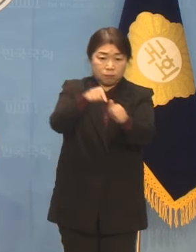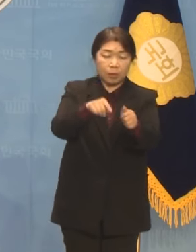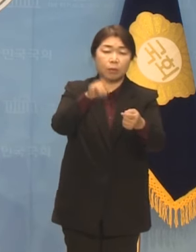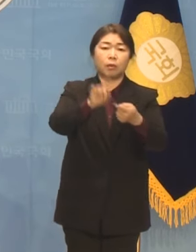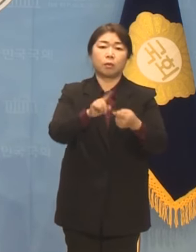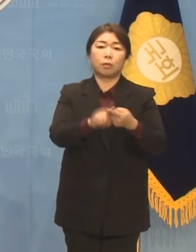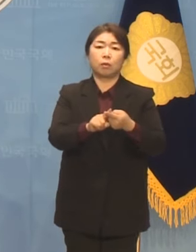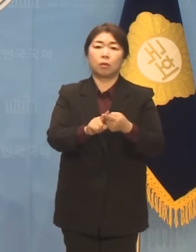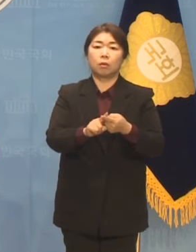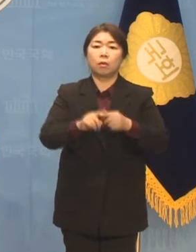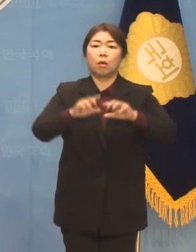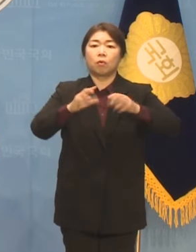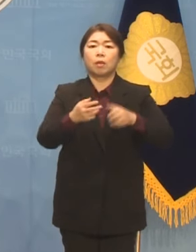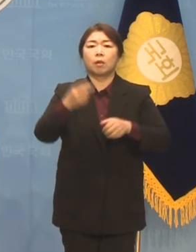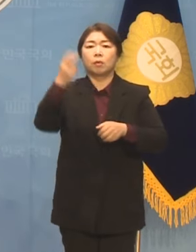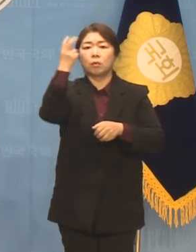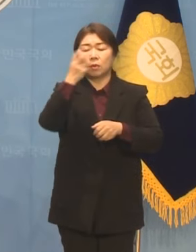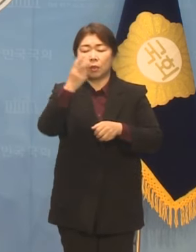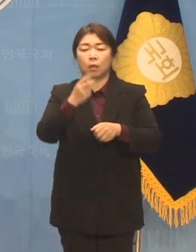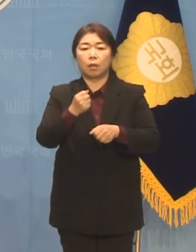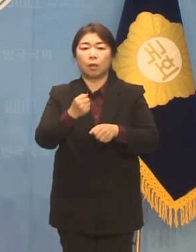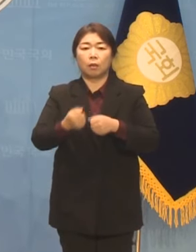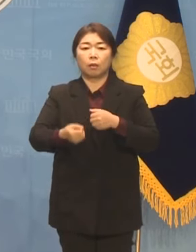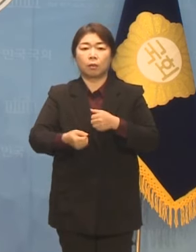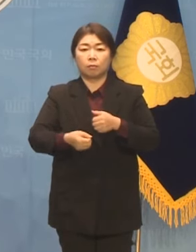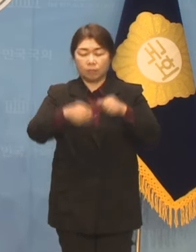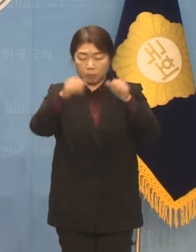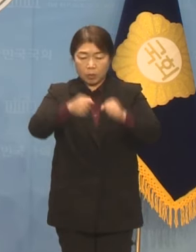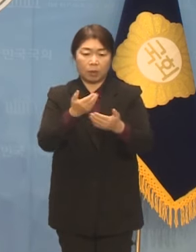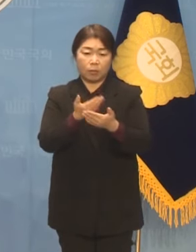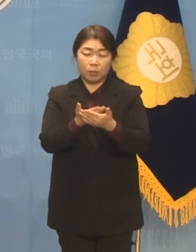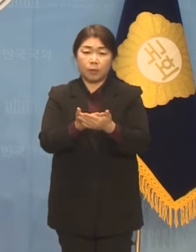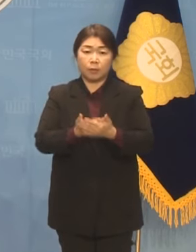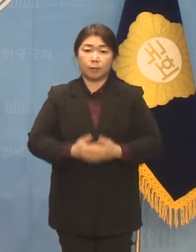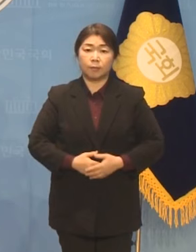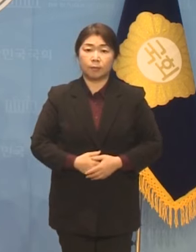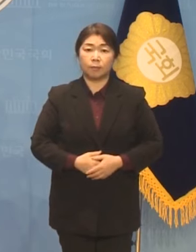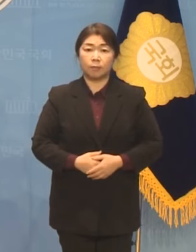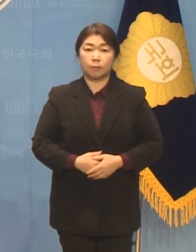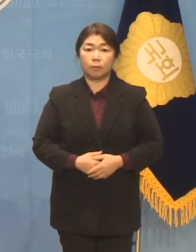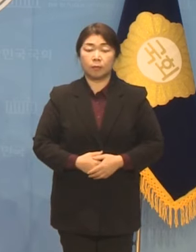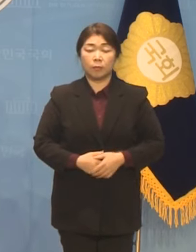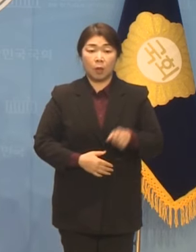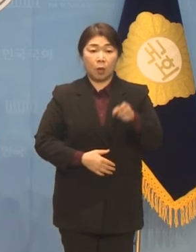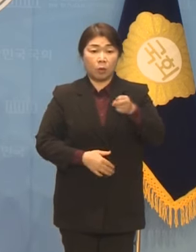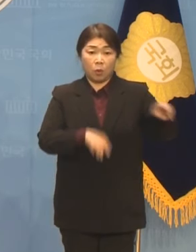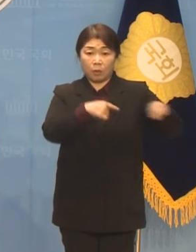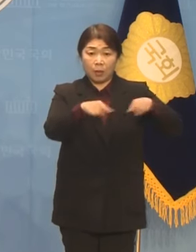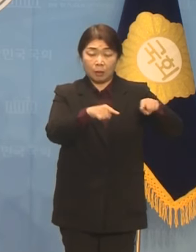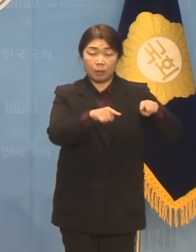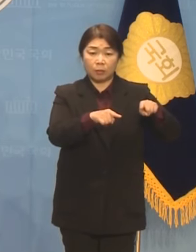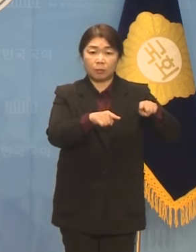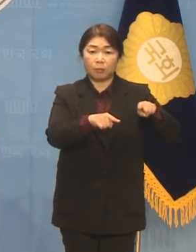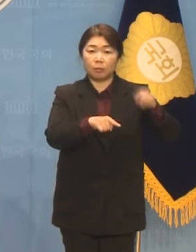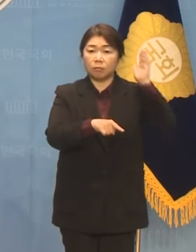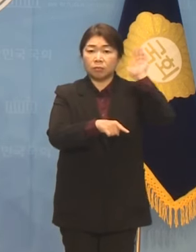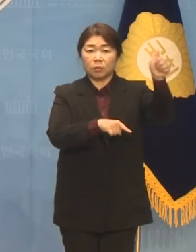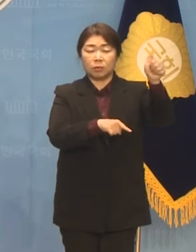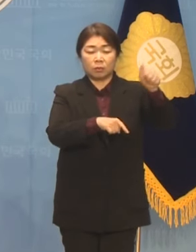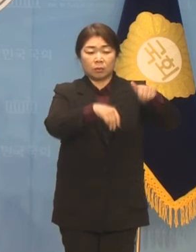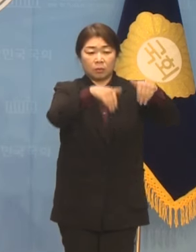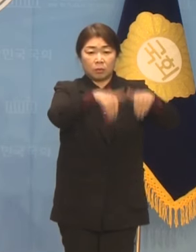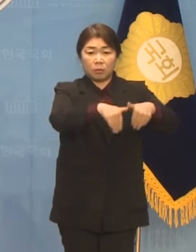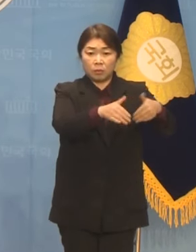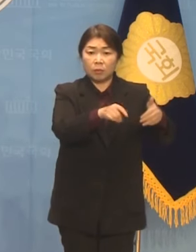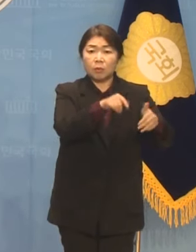국정조사에 협조하십시오. 여당의 고질병인 수직적인 당정관계를 고칠 수 있는지